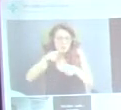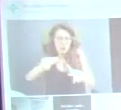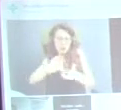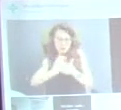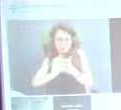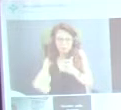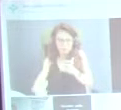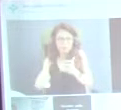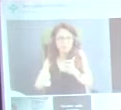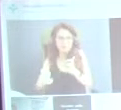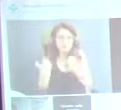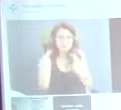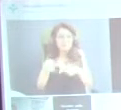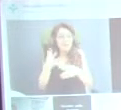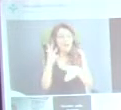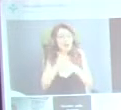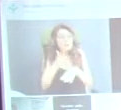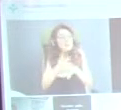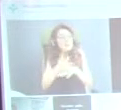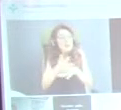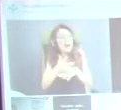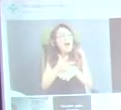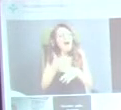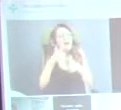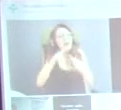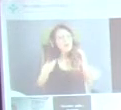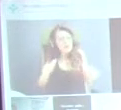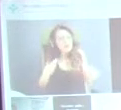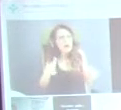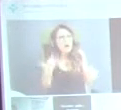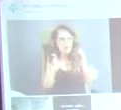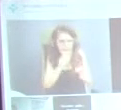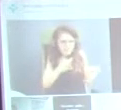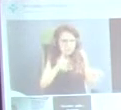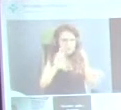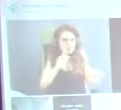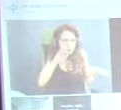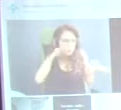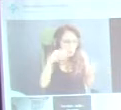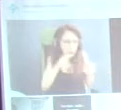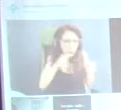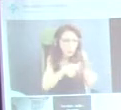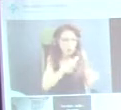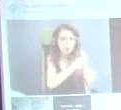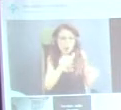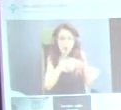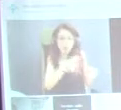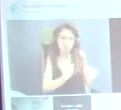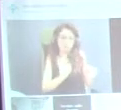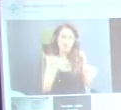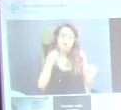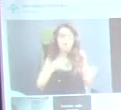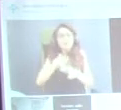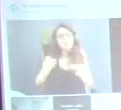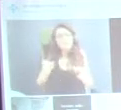di accessibilità linguistica non soltanto per le persone sorde, ma per le persone che semplicemente utilizzano